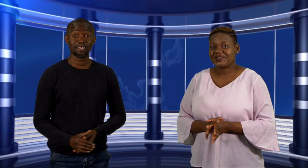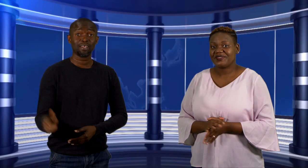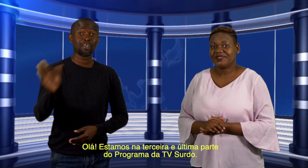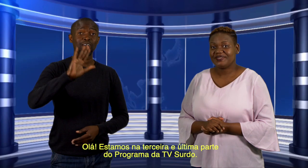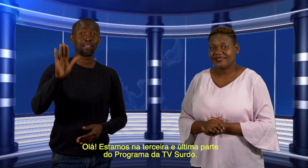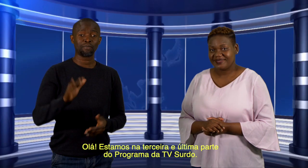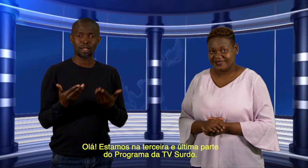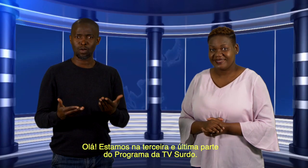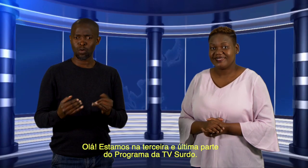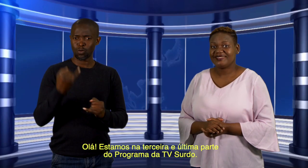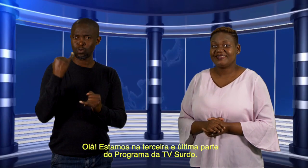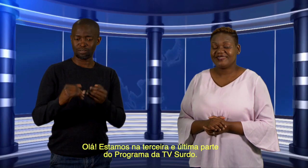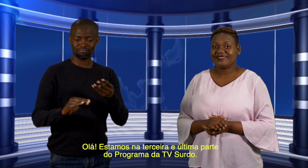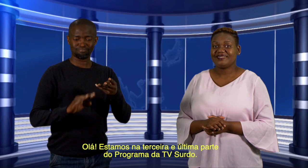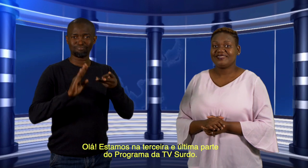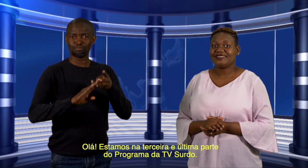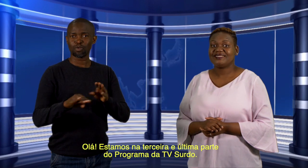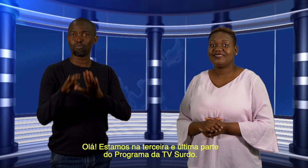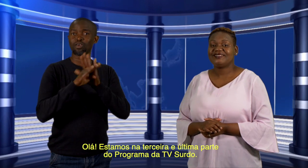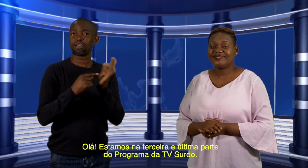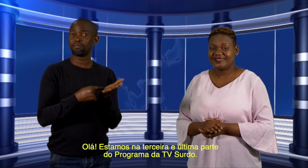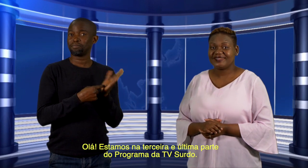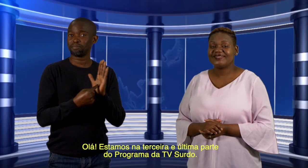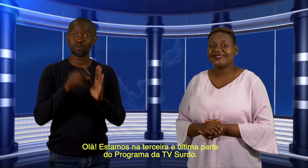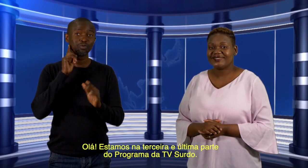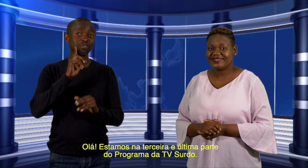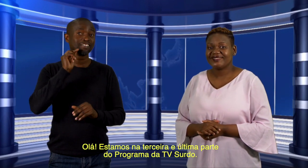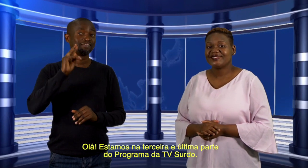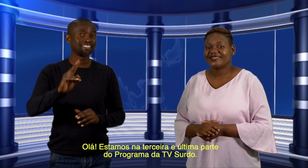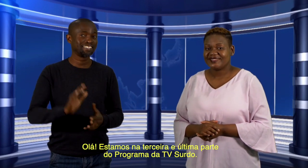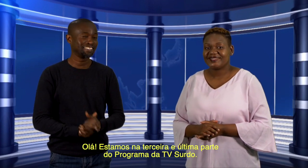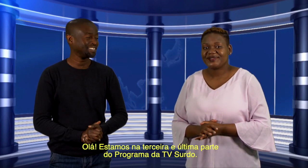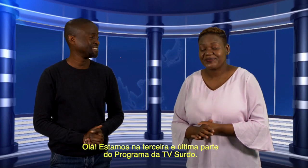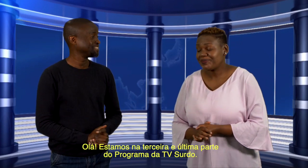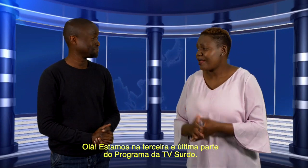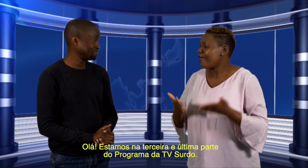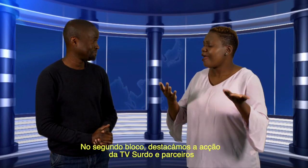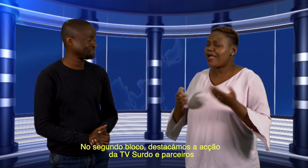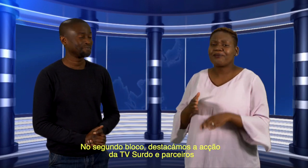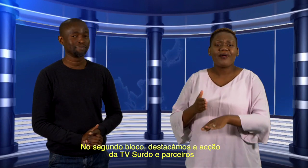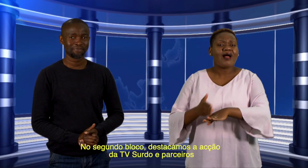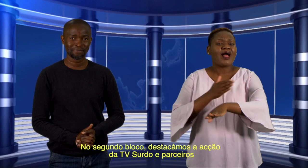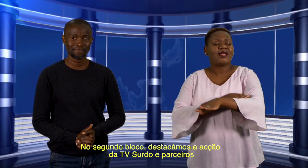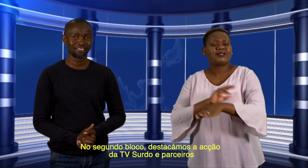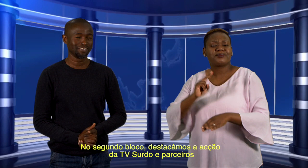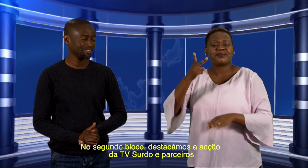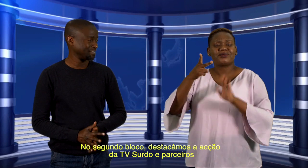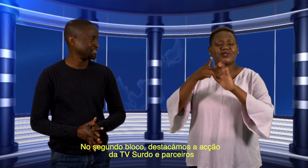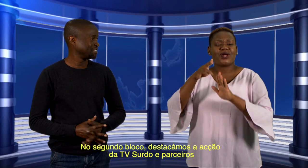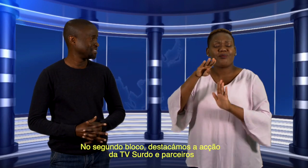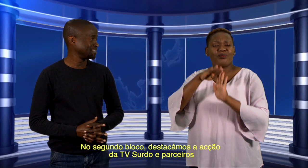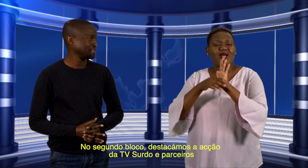Olá, estamos na terceira e última parte do programa da TV Surdo. No segundo bloco,